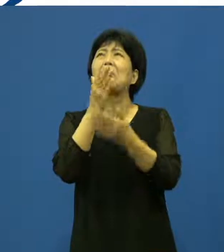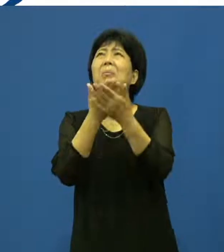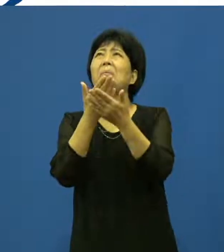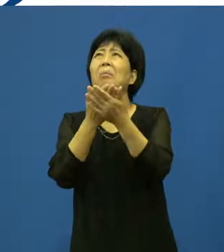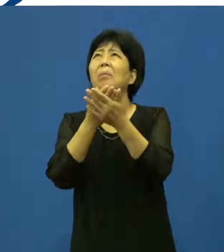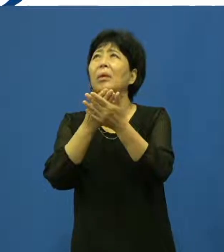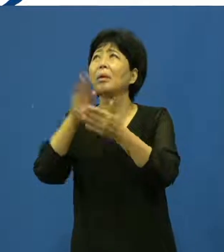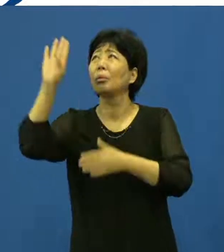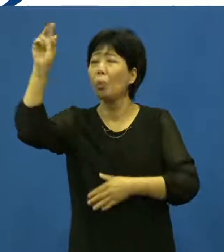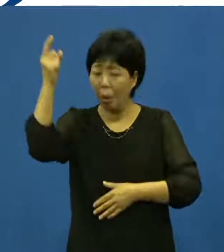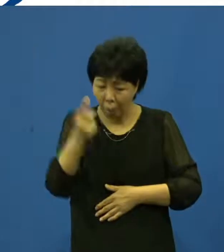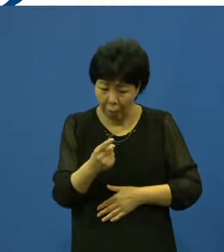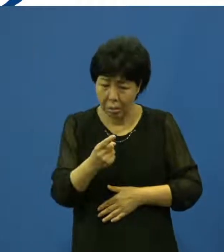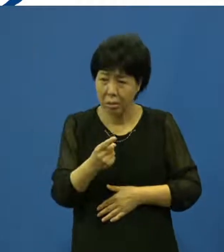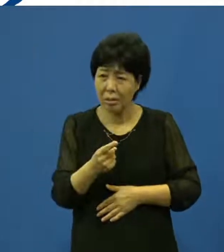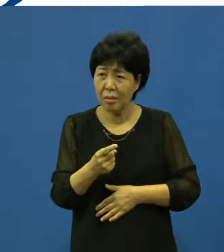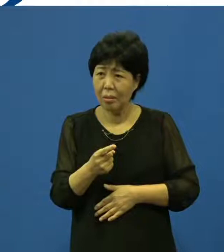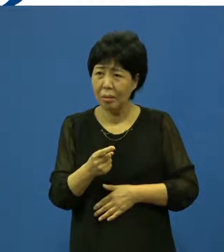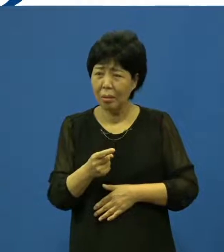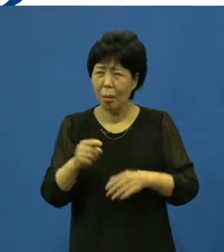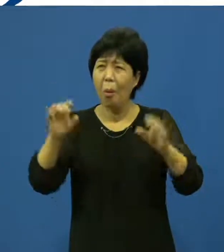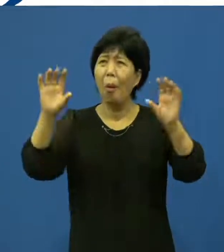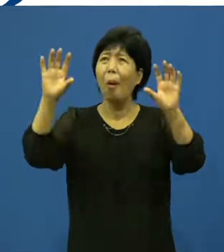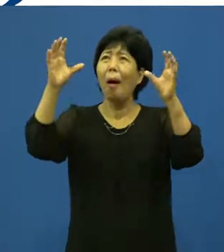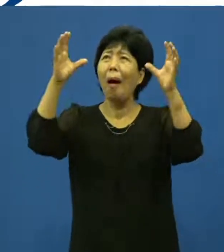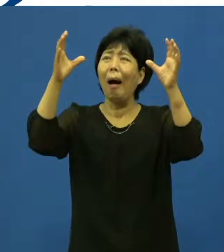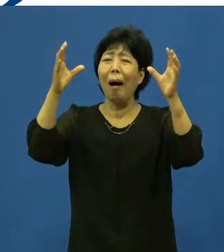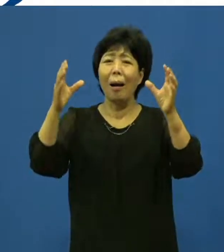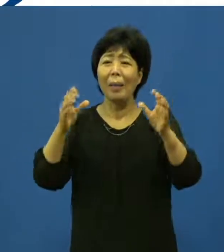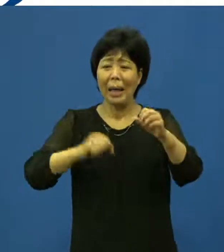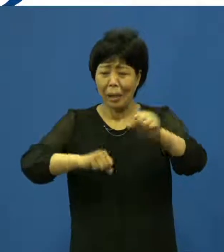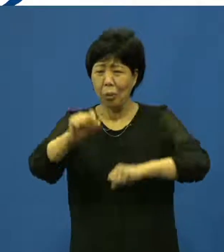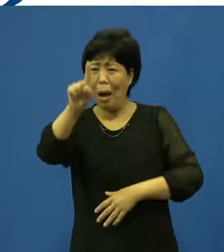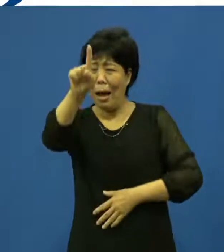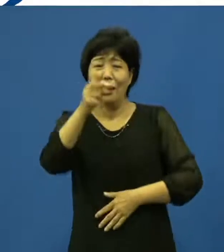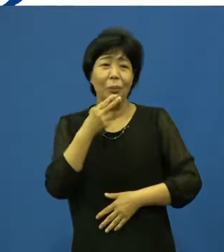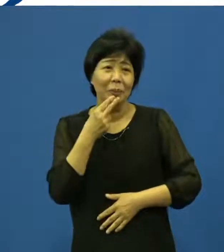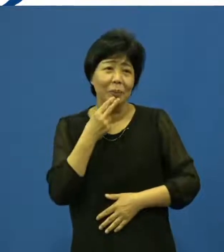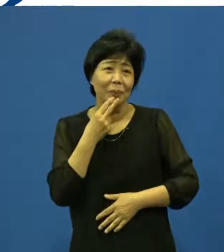눈을 닦고 봐도 그렇게 해줄 만한 게 하나도 없어요. 하나도 없어요. 근데